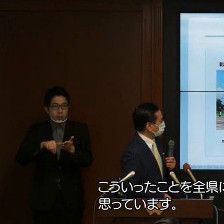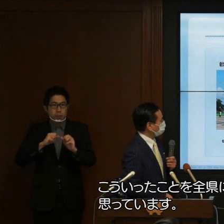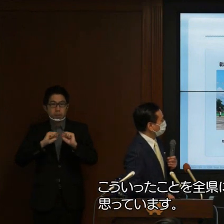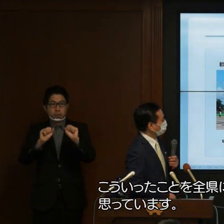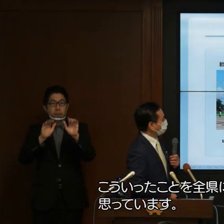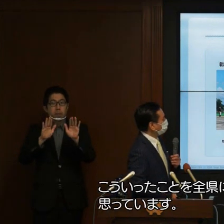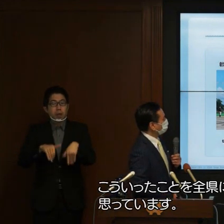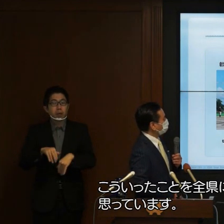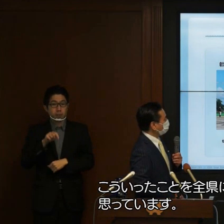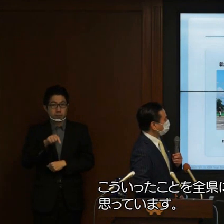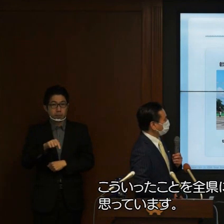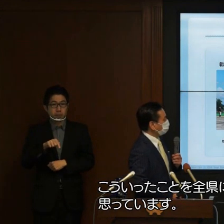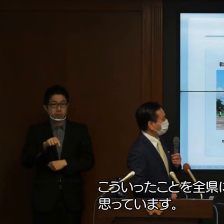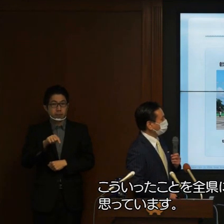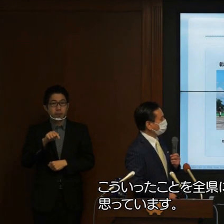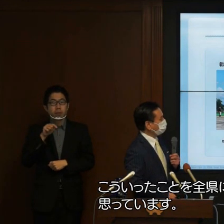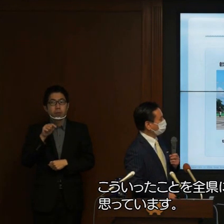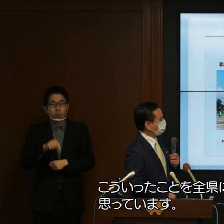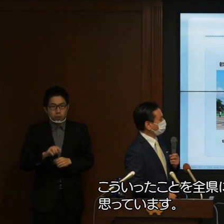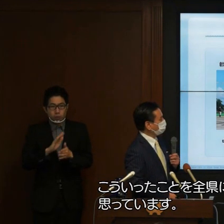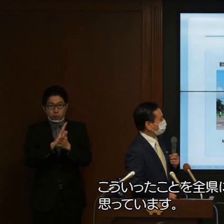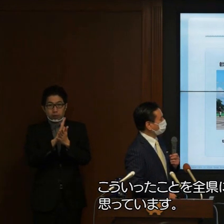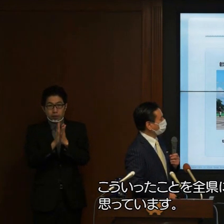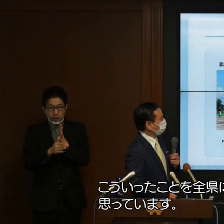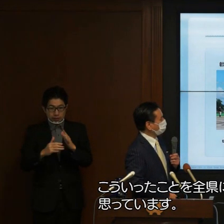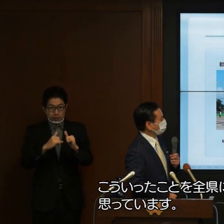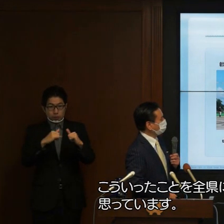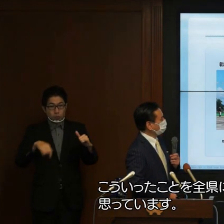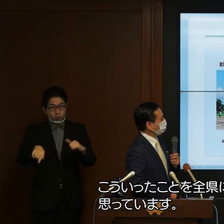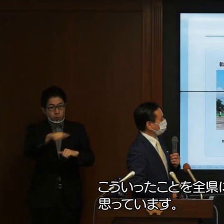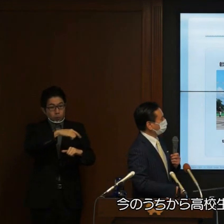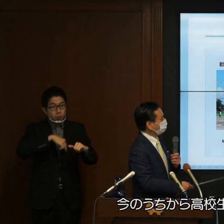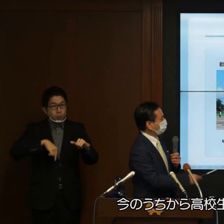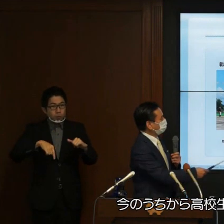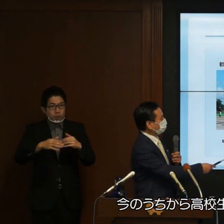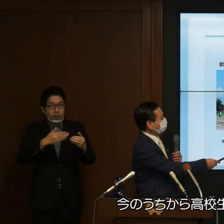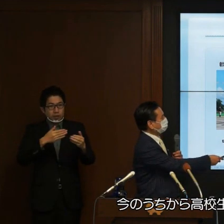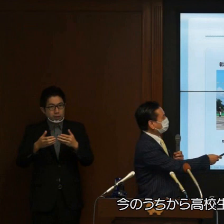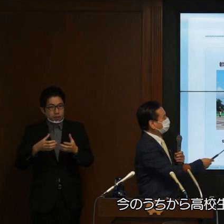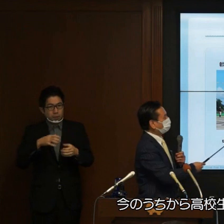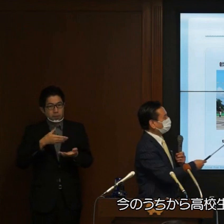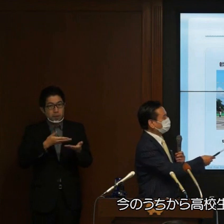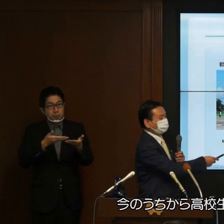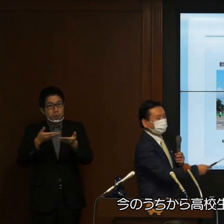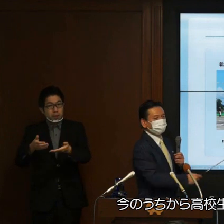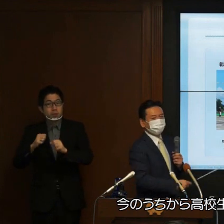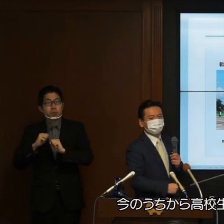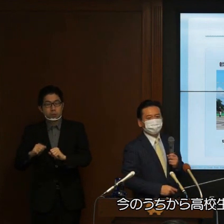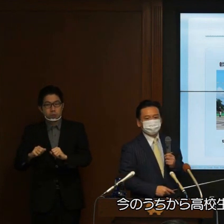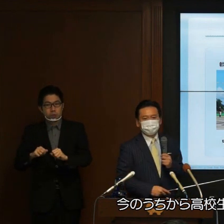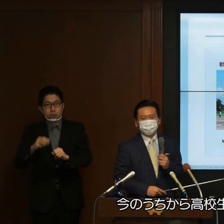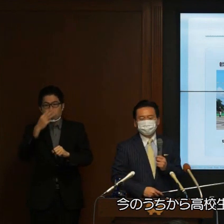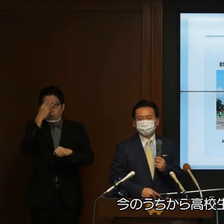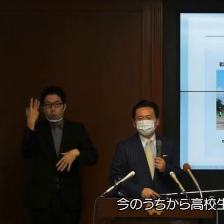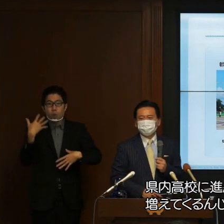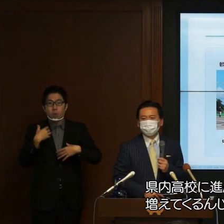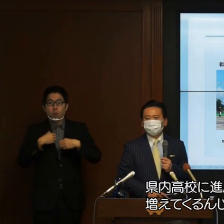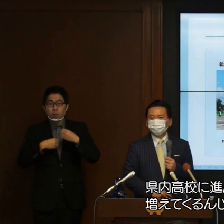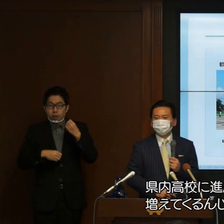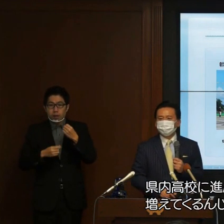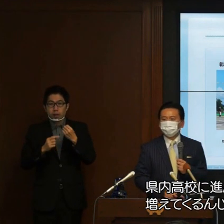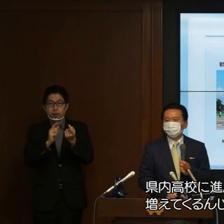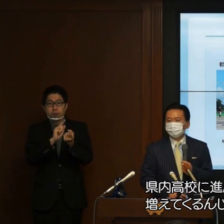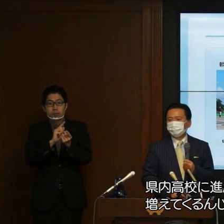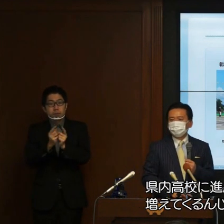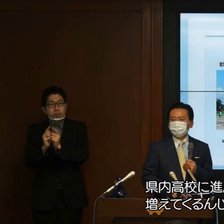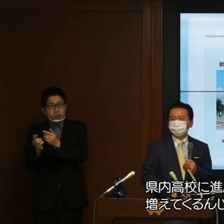ういったことを全県的に広めていきたいなと思っています。今のうちから高校生と馴染んでおくとですね、県内